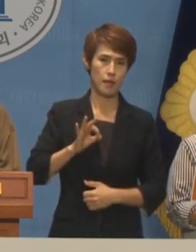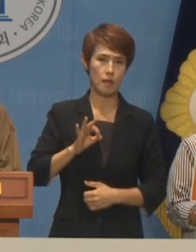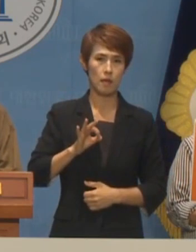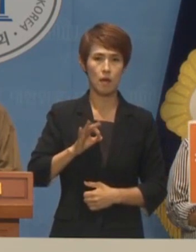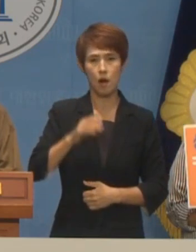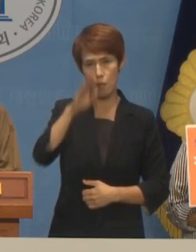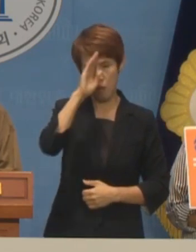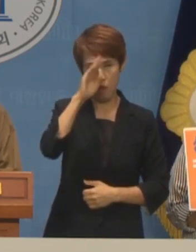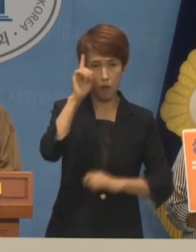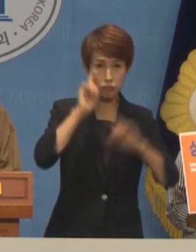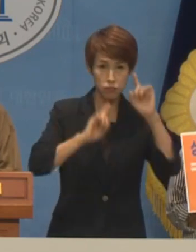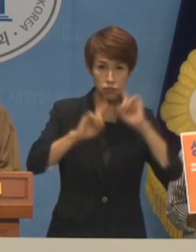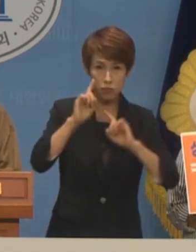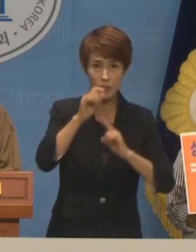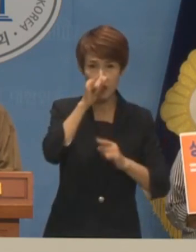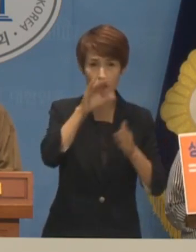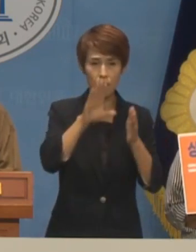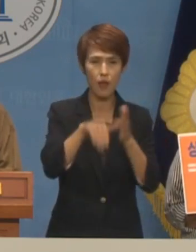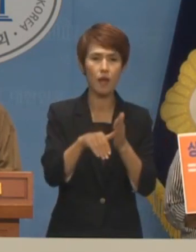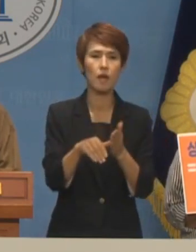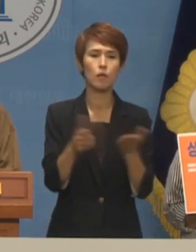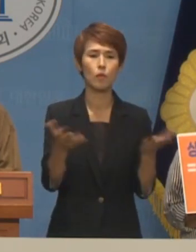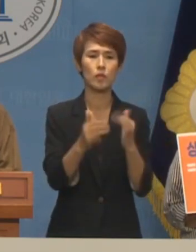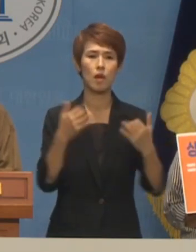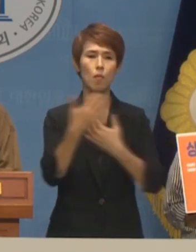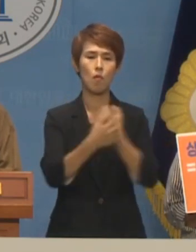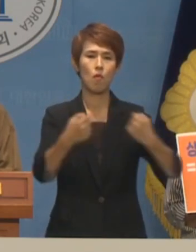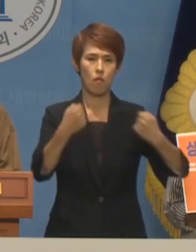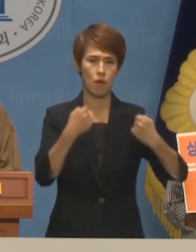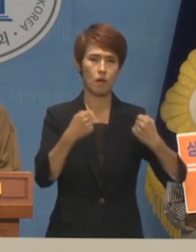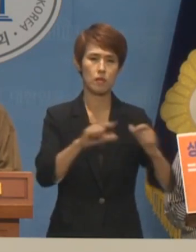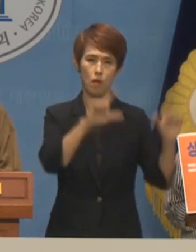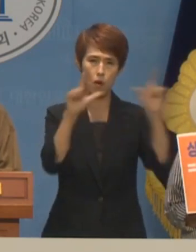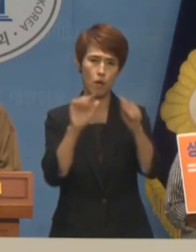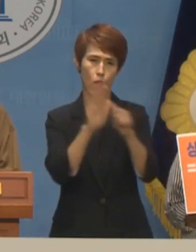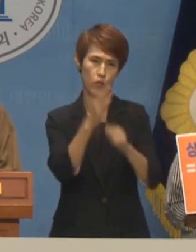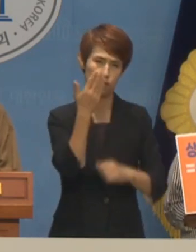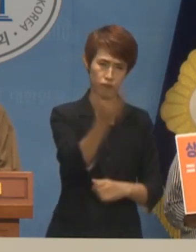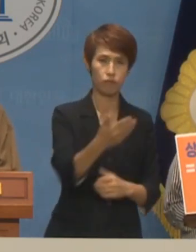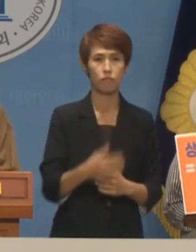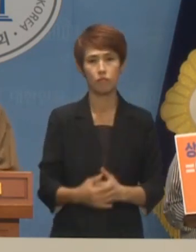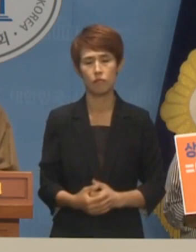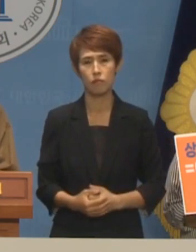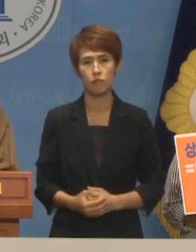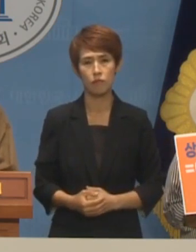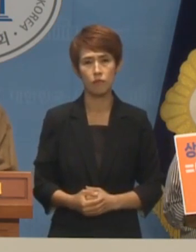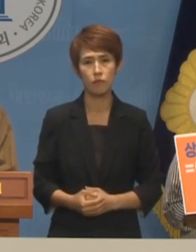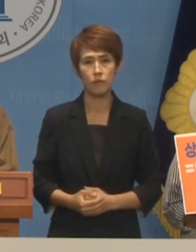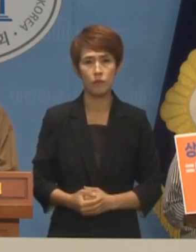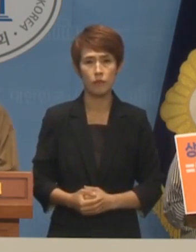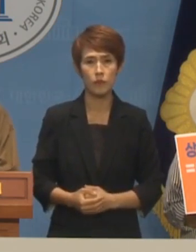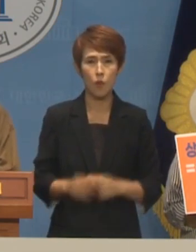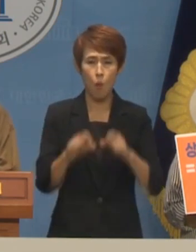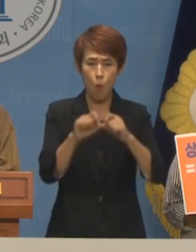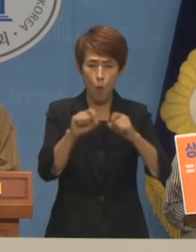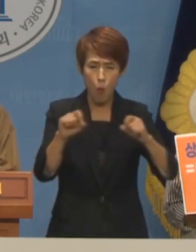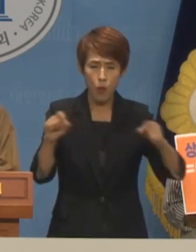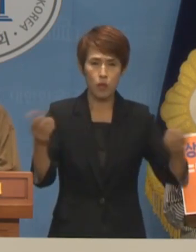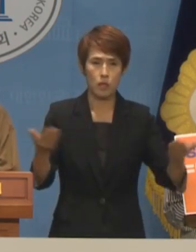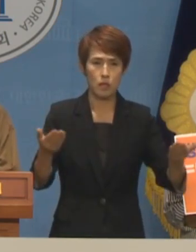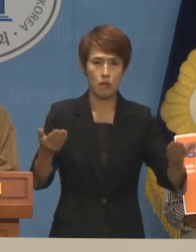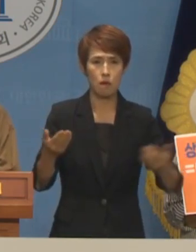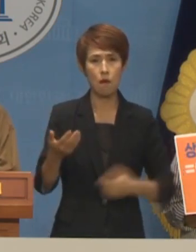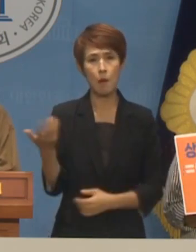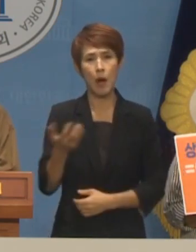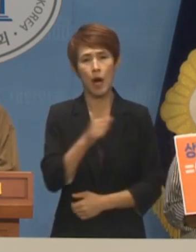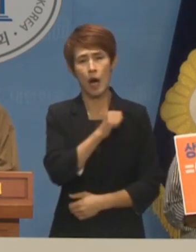질병과 부상으로부터 노동자의 건강과 생활을 두텁게 보호하도록 했습니다. 장시간 노동, 아파도